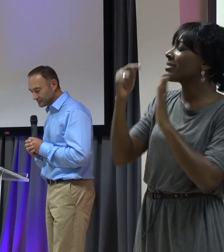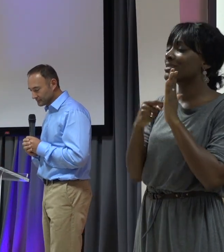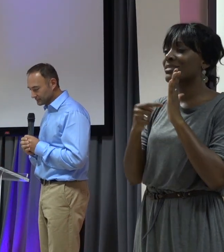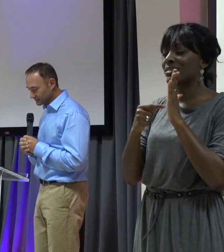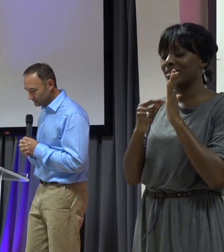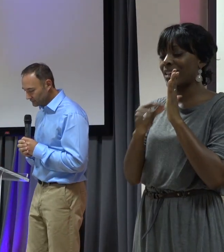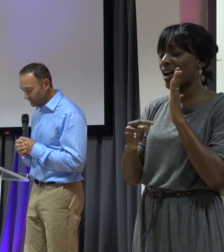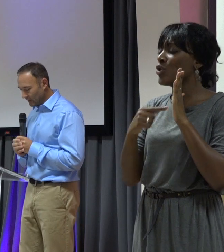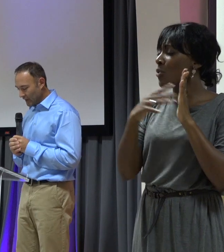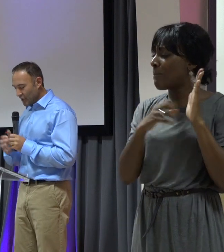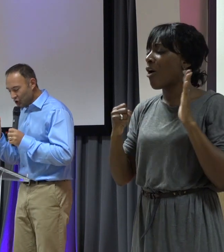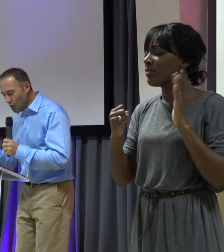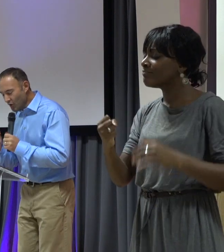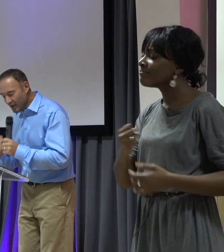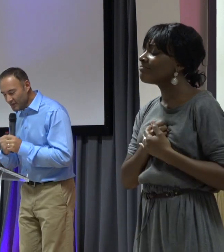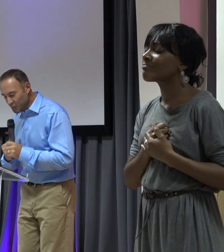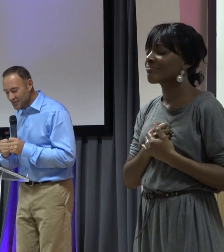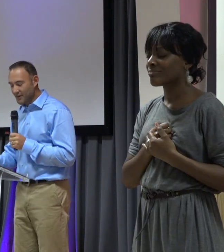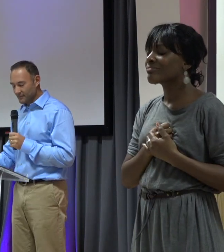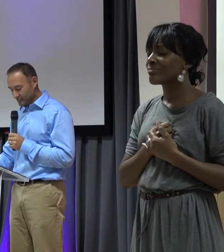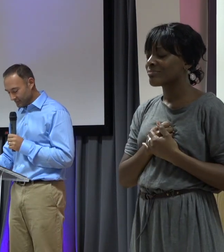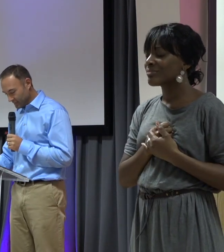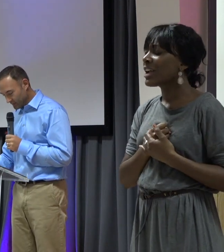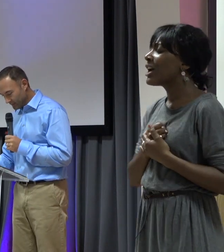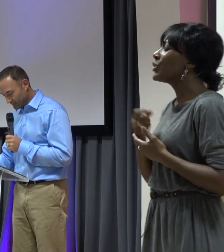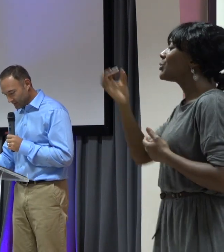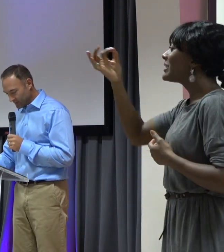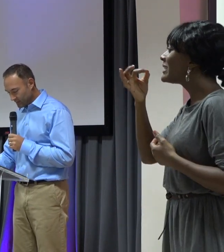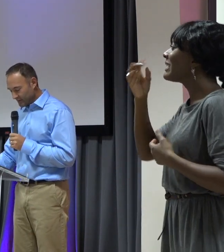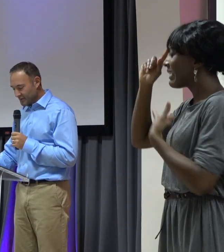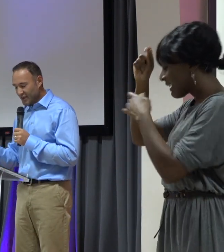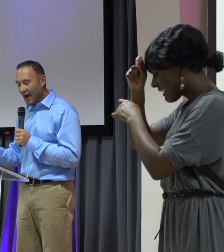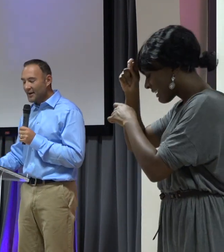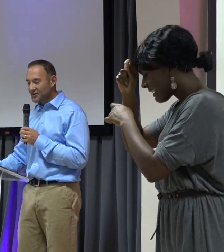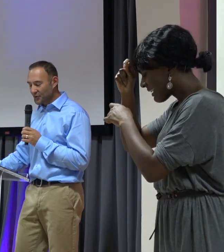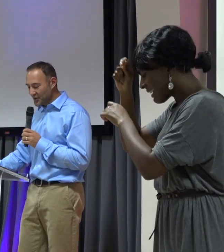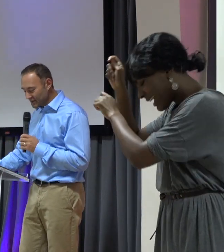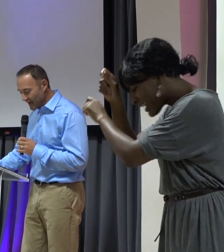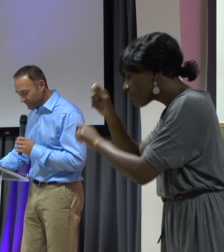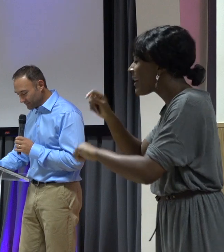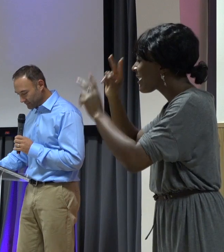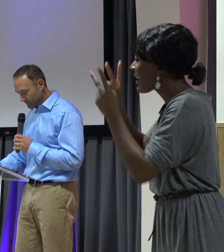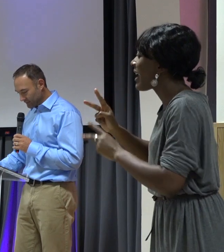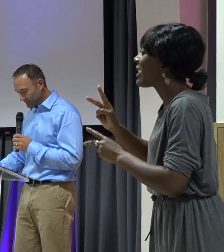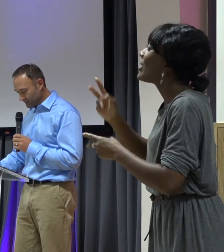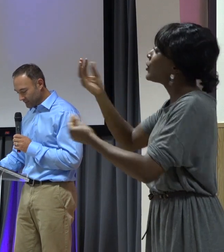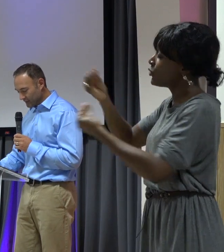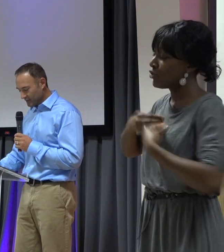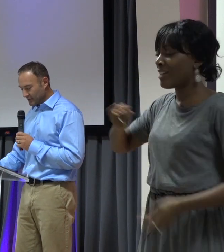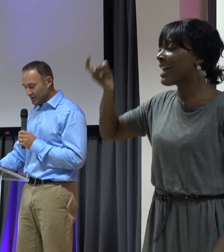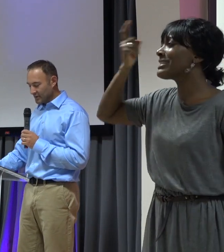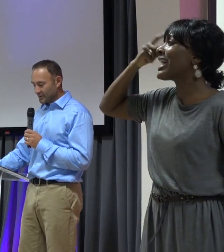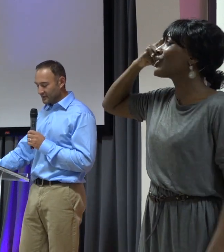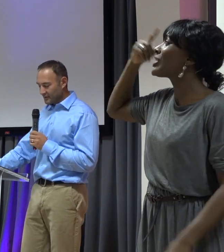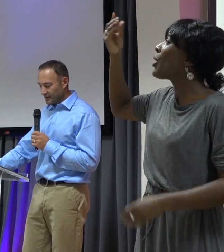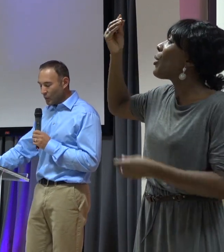que quand nous te craignons, you will give us wisdom tu nous donneras la sagesse to guide us through this life. pour nous guider au